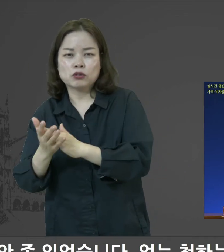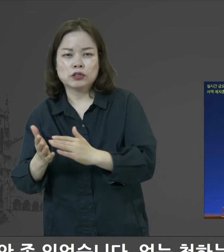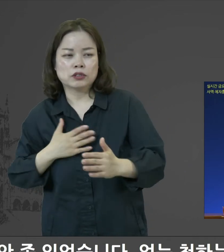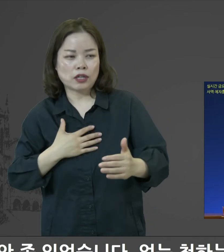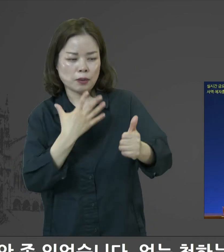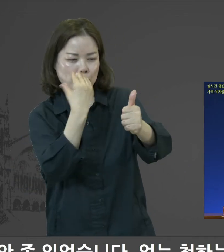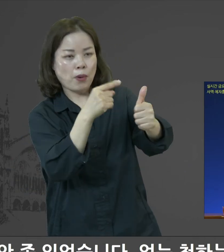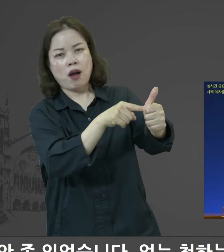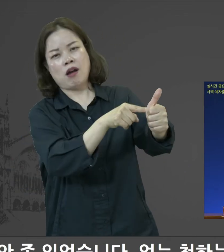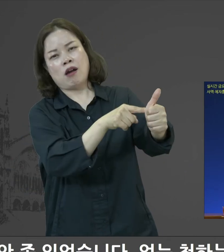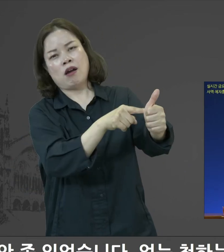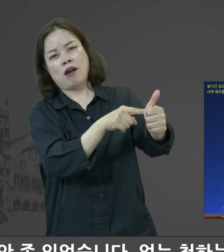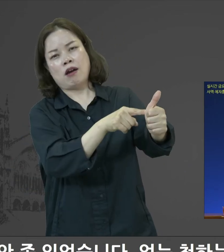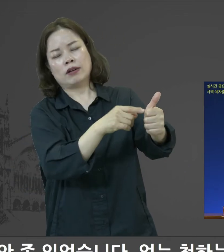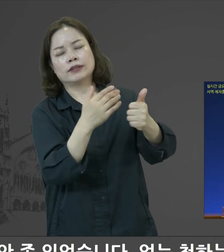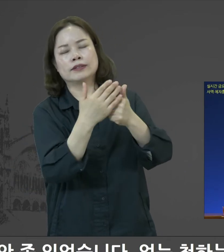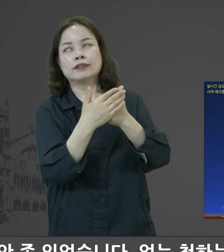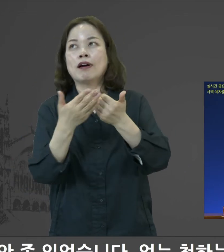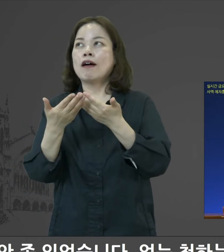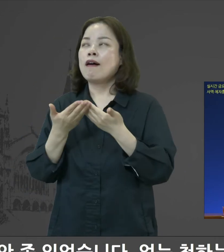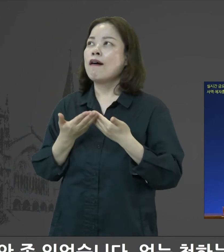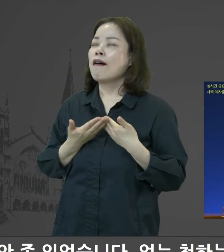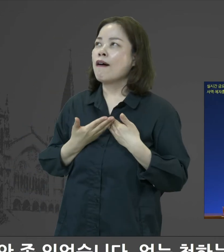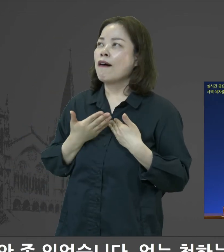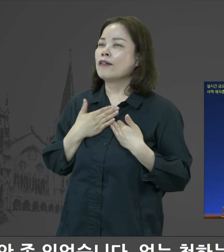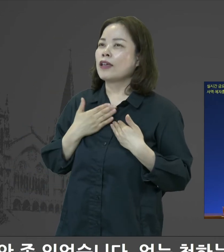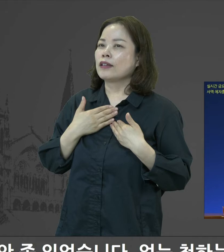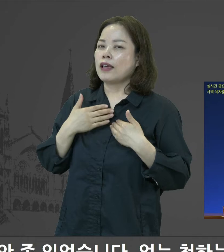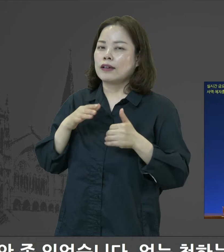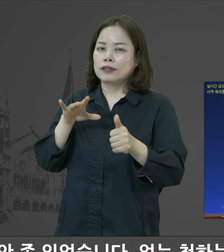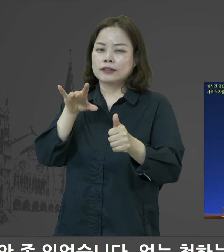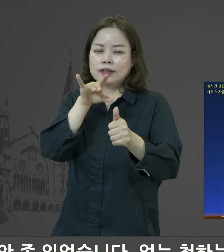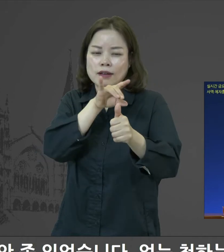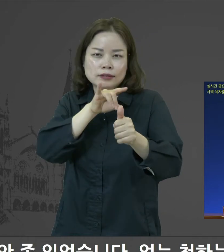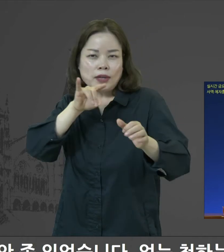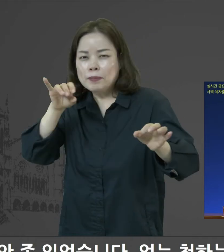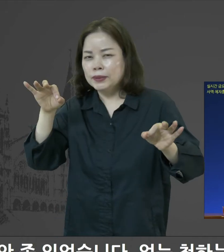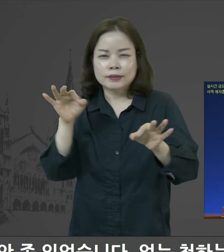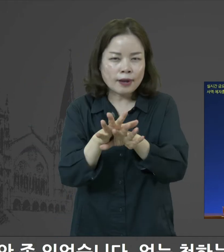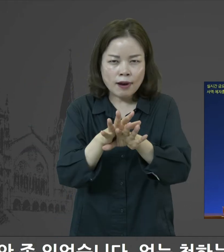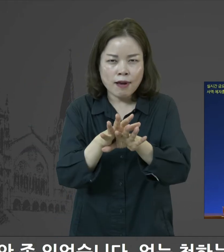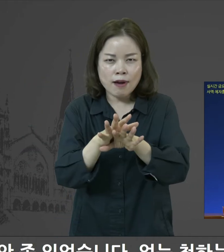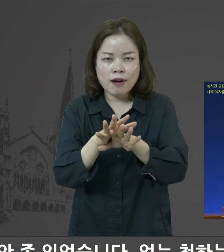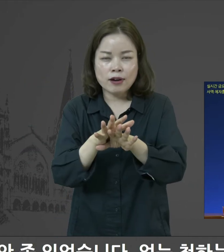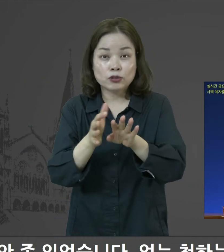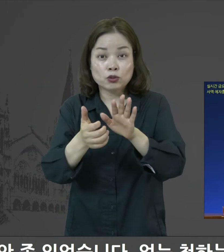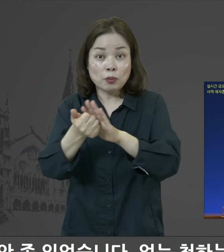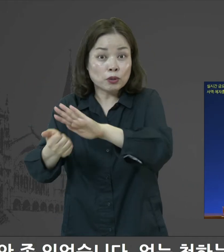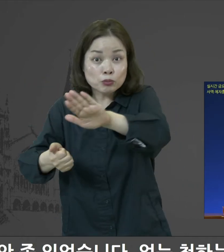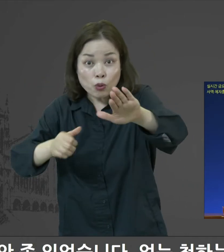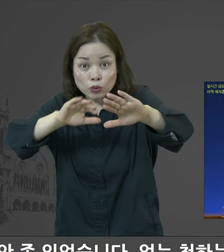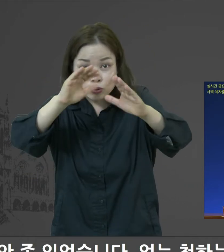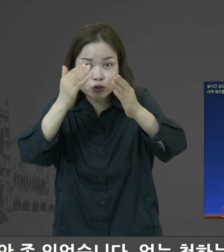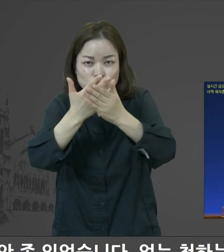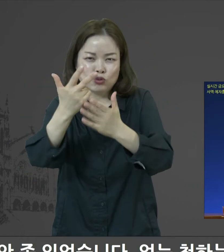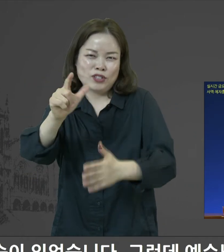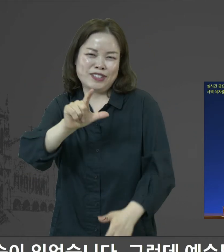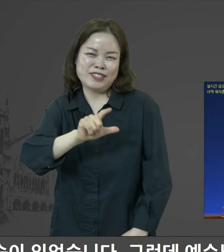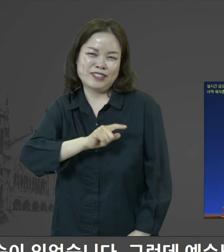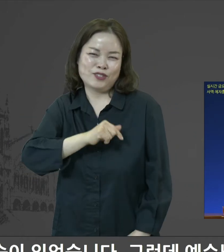먼저 보셨다. 이 은혜를 받으면서 내 안에 간사한 것이 없어지기를 소망하는 우리 모두 되기를 주의